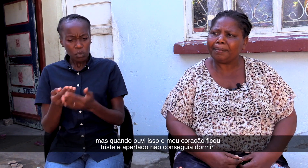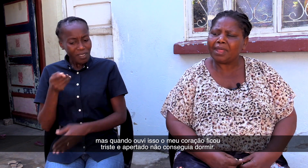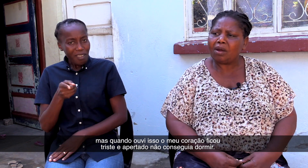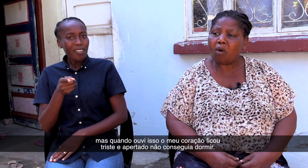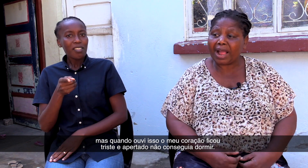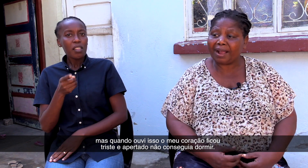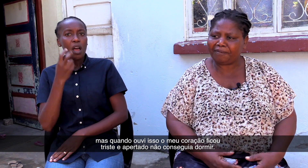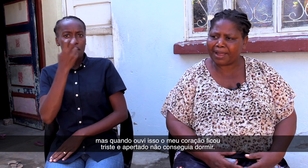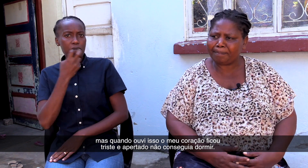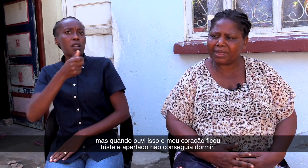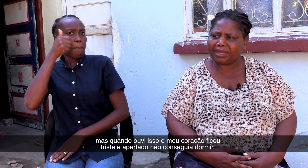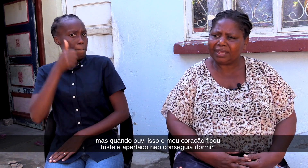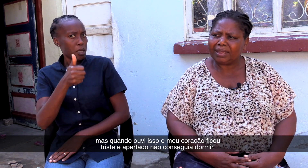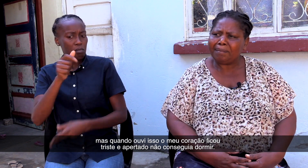apertado. Não conseguia dormir.